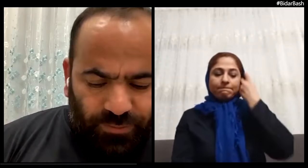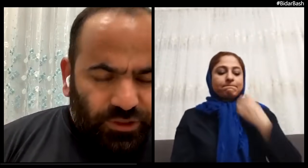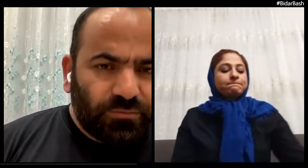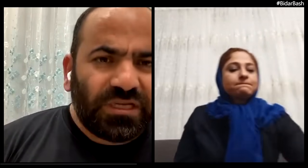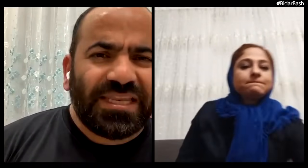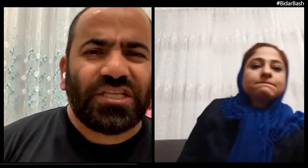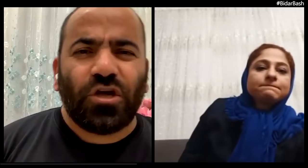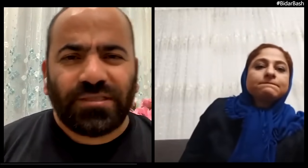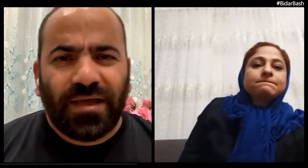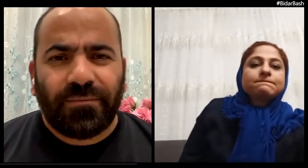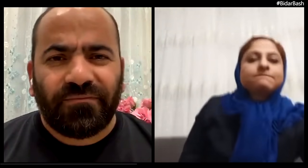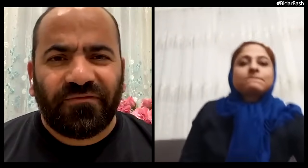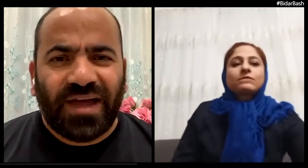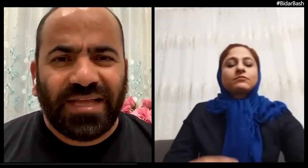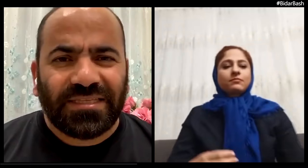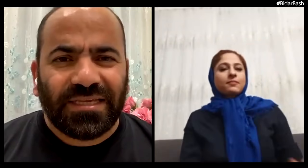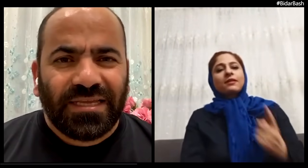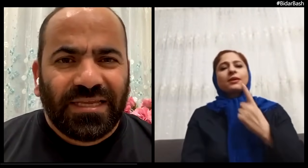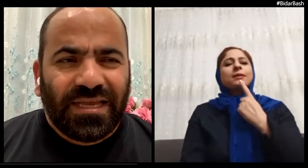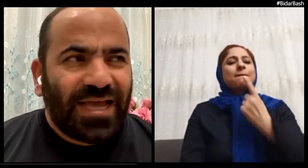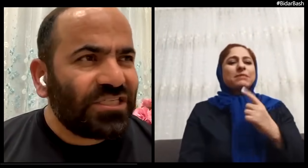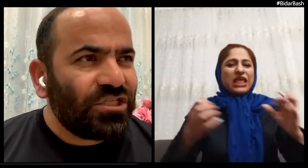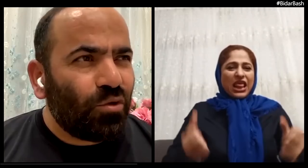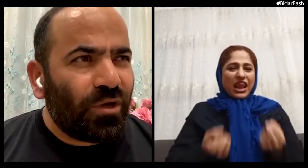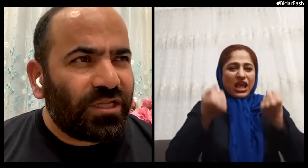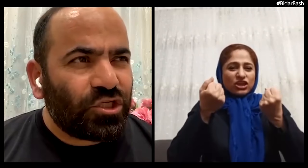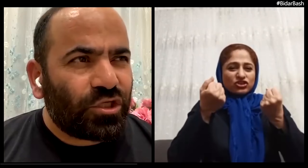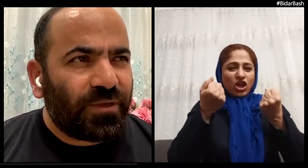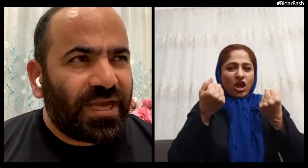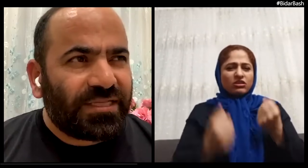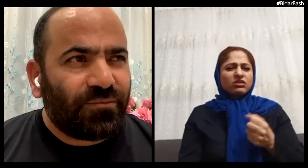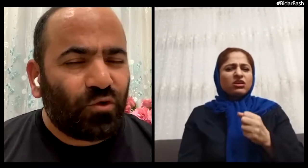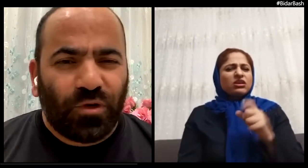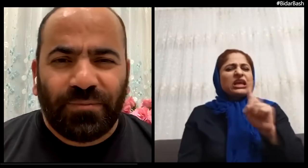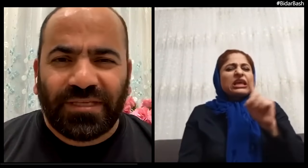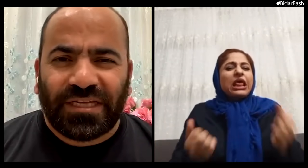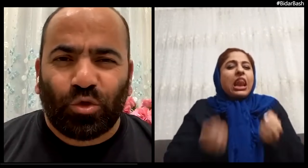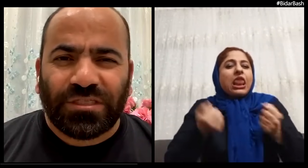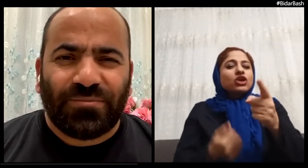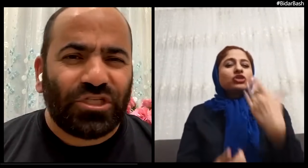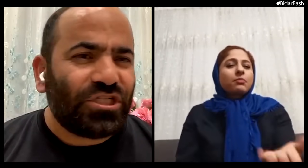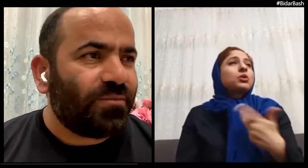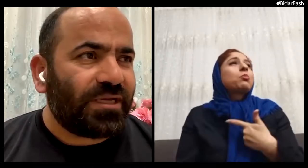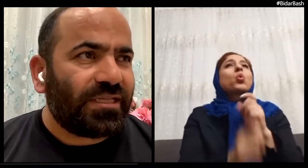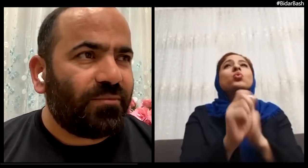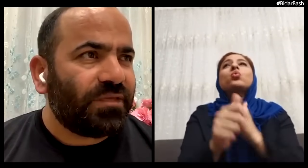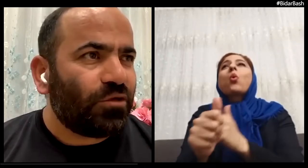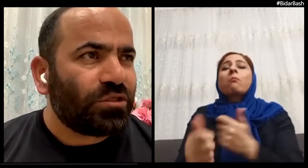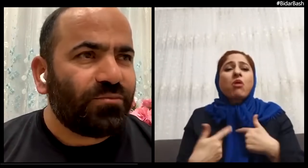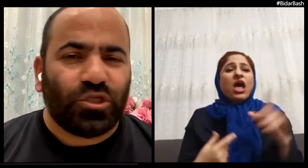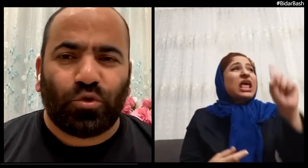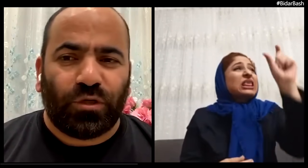الا بک. میگه نجاتم فقط از کی دنبال نجات بگردم؟ دنبال بهترین نسخه پیش کی